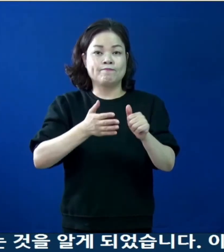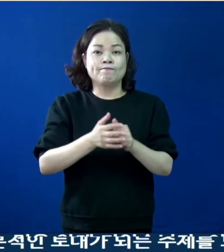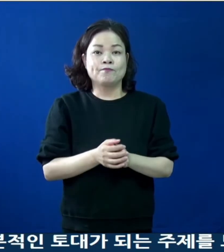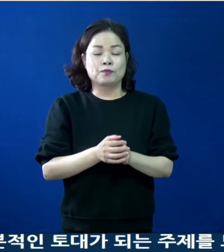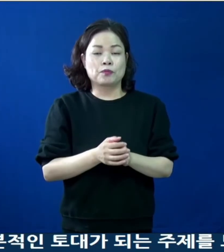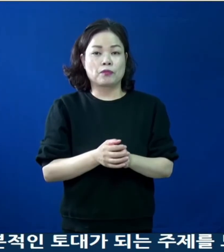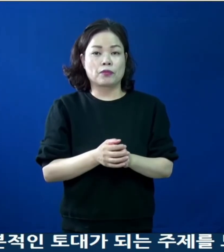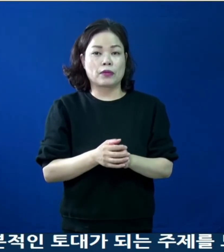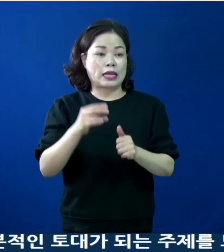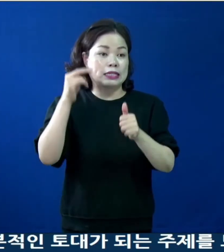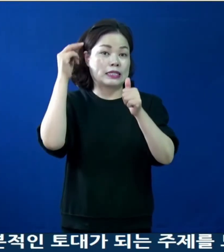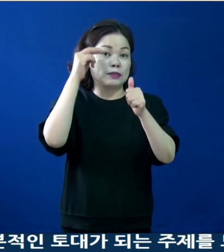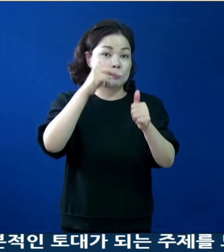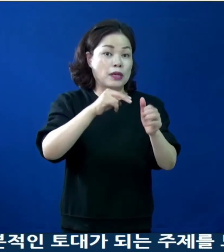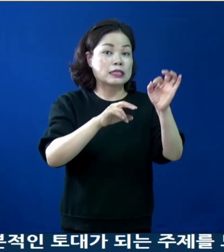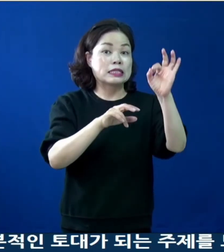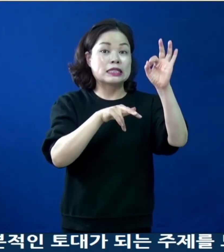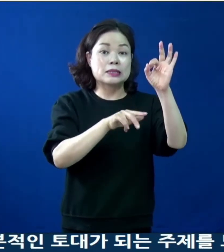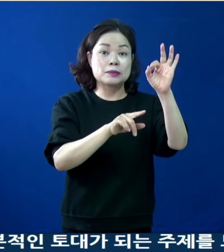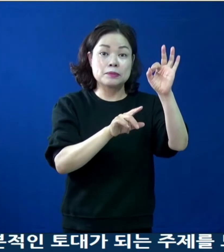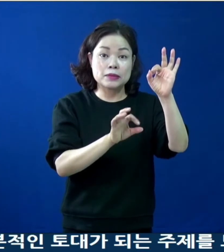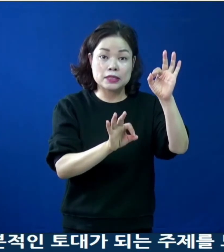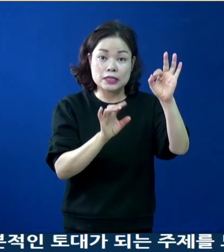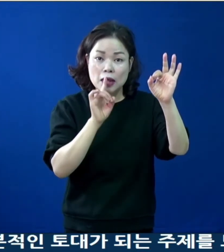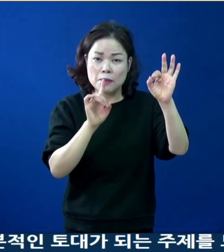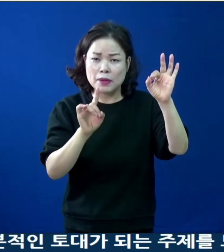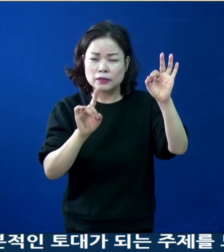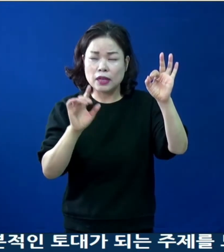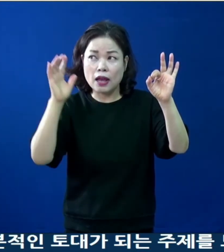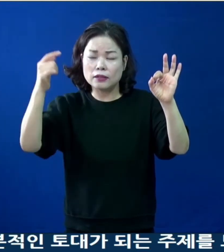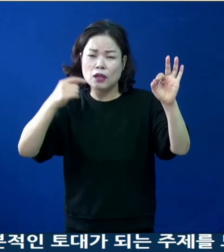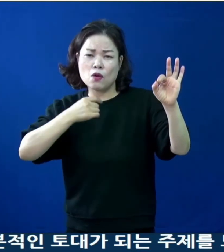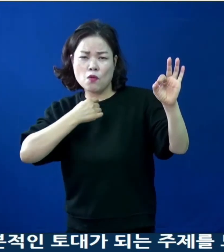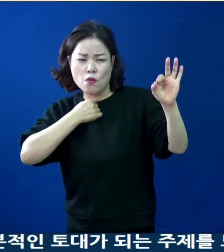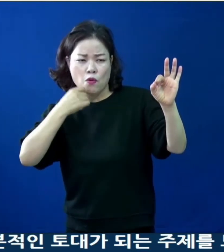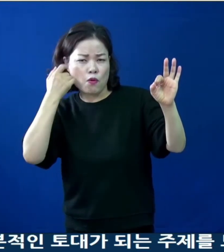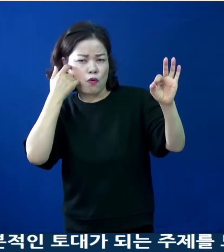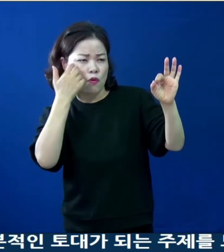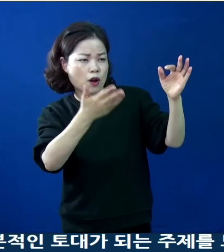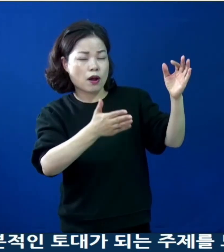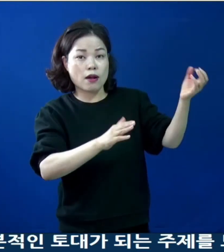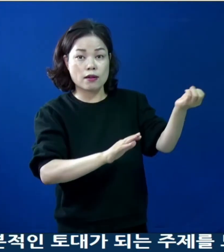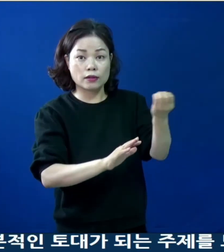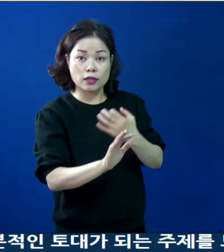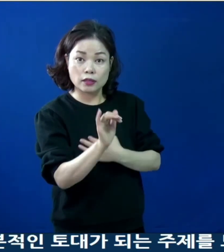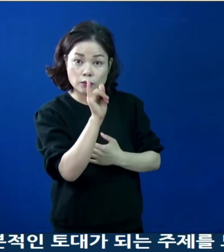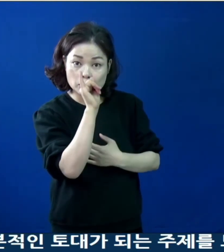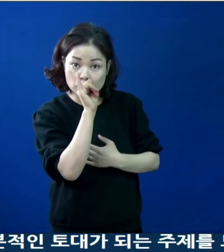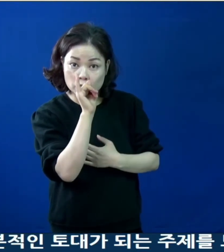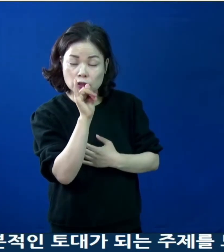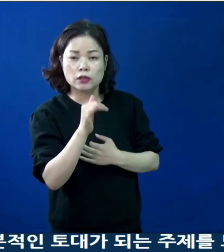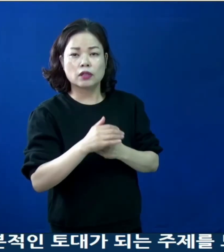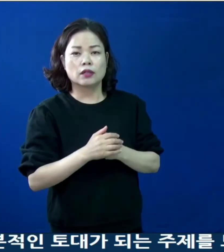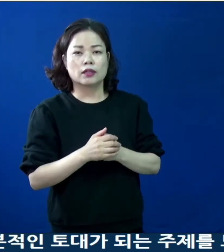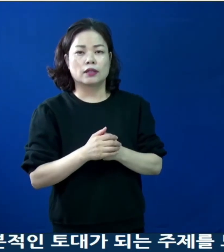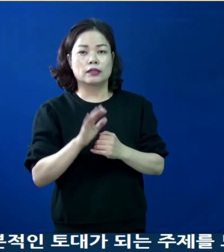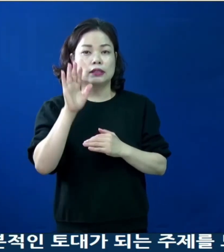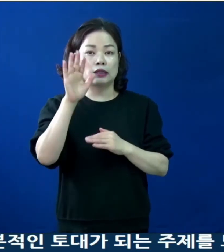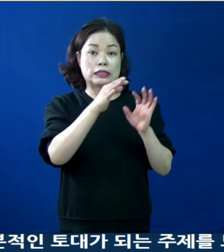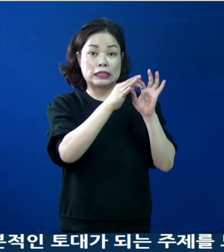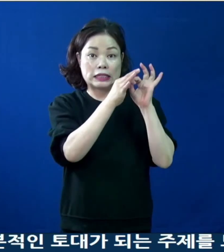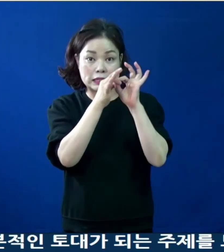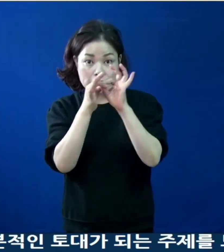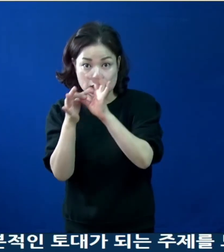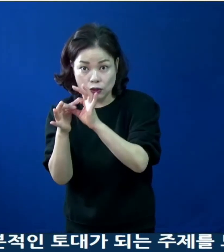신명기 10장의 말씀은 하나님께서 요구하시는 것에 대한 질문과 대답을 주셨습니다. 그리고 바로 뒷부분에